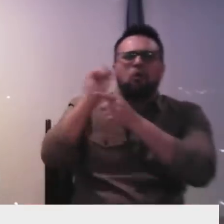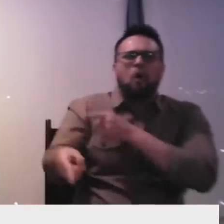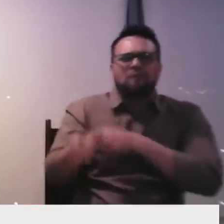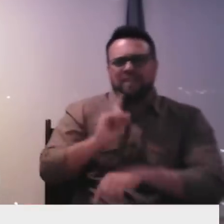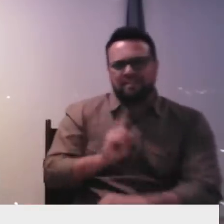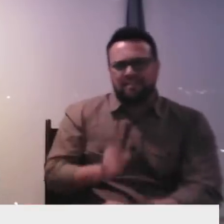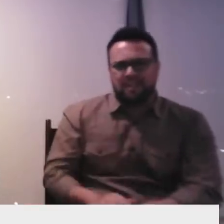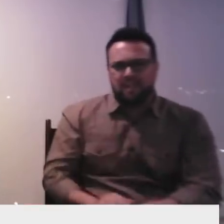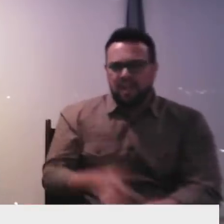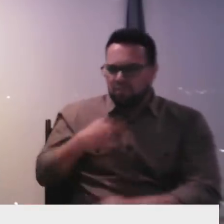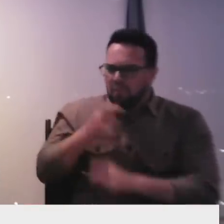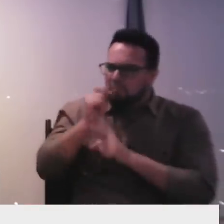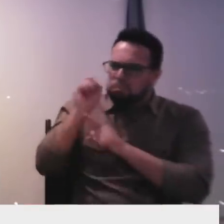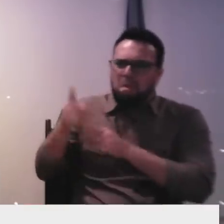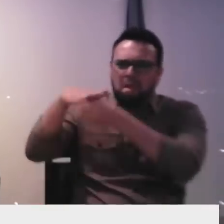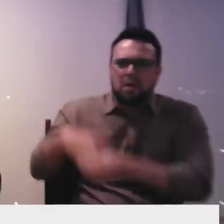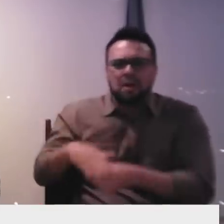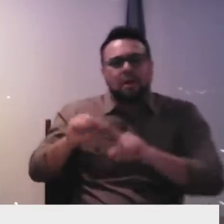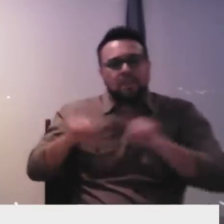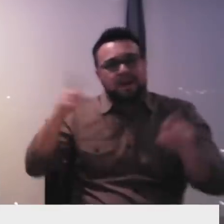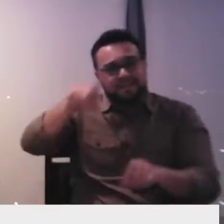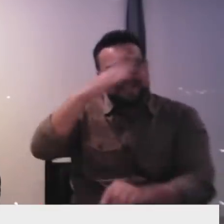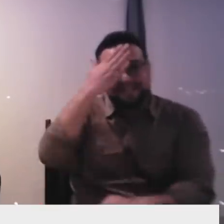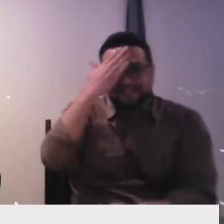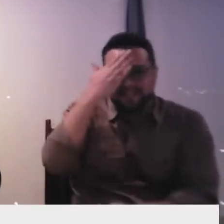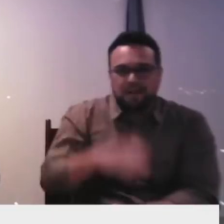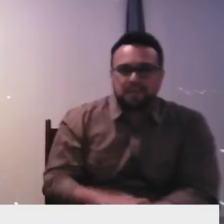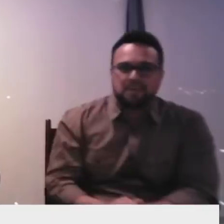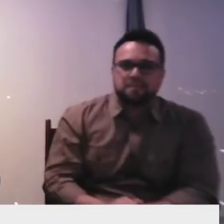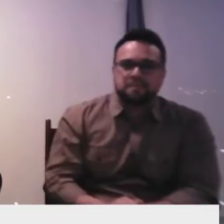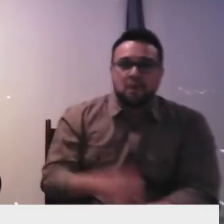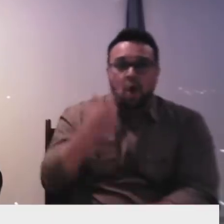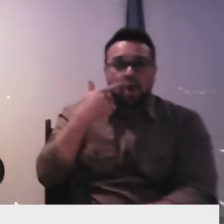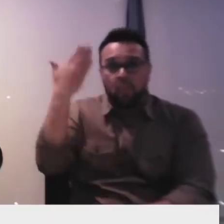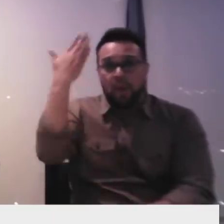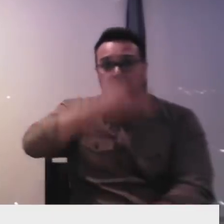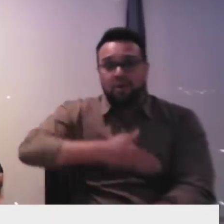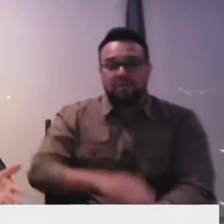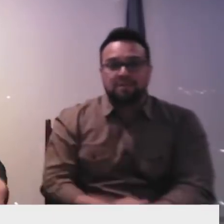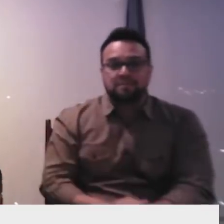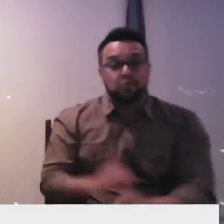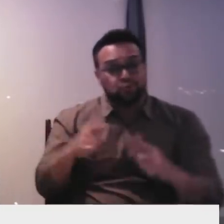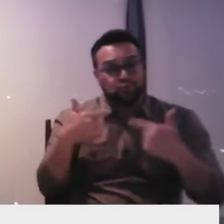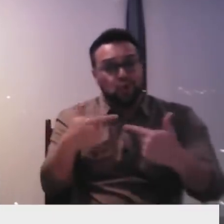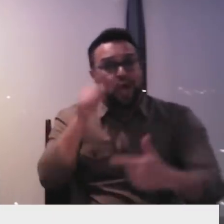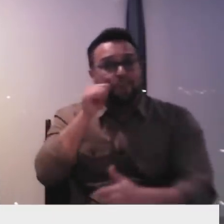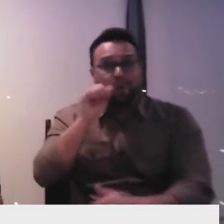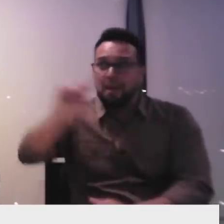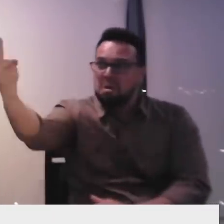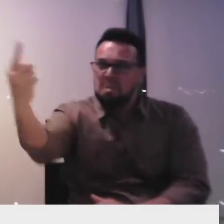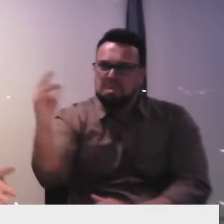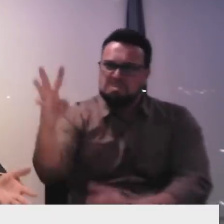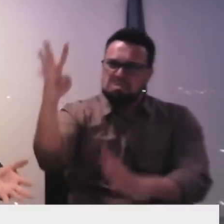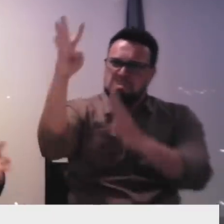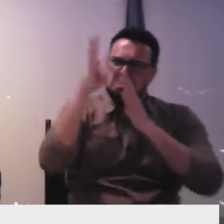isso aí. Mas uma coisa é certa, né? Que bem demonstra esse momento. Ainda bem que ela apareceu aqui, dado